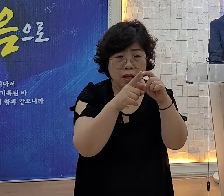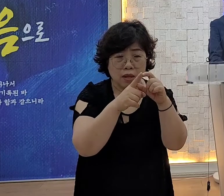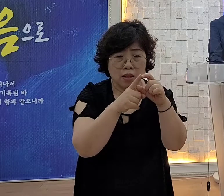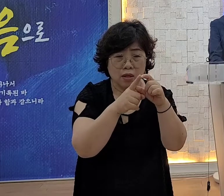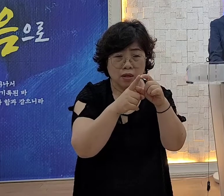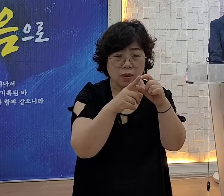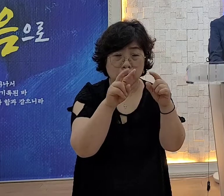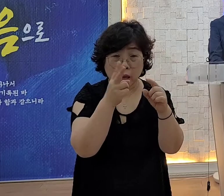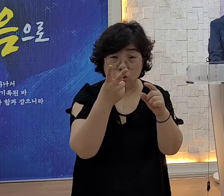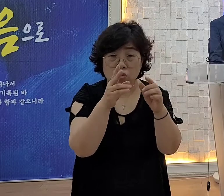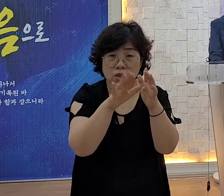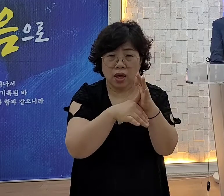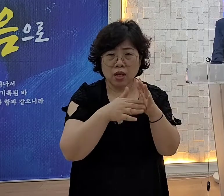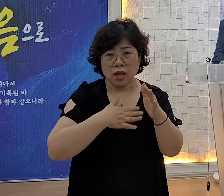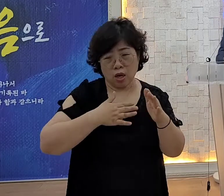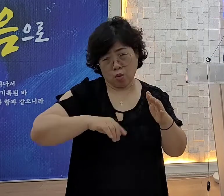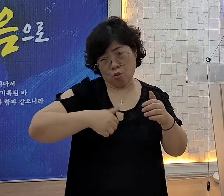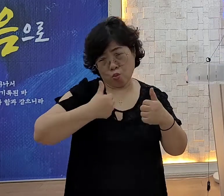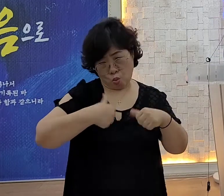어렵습니다.